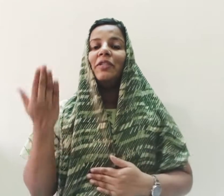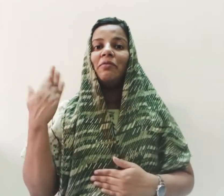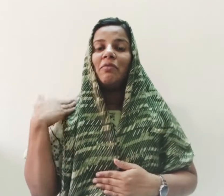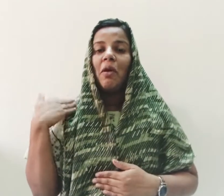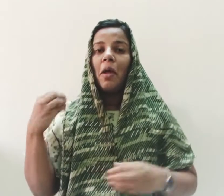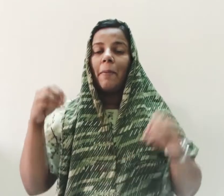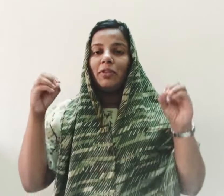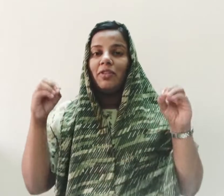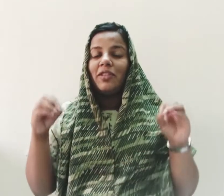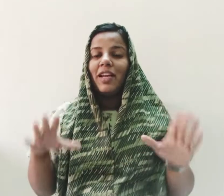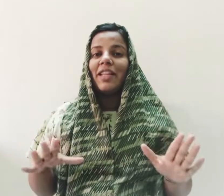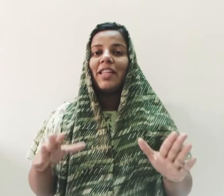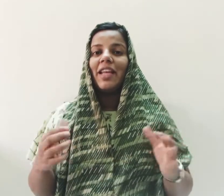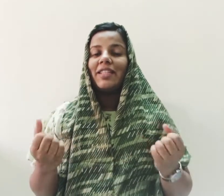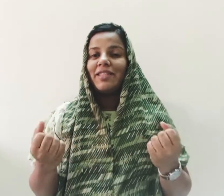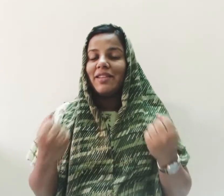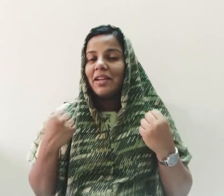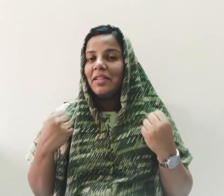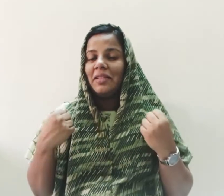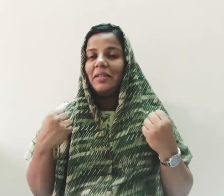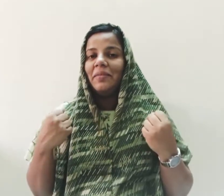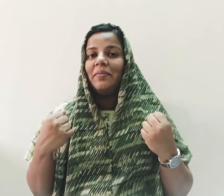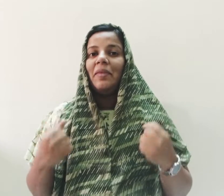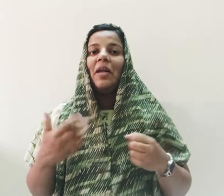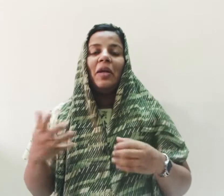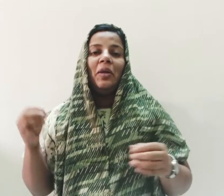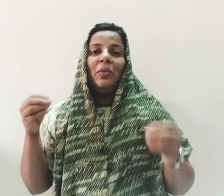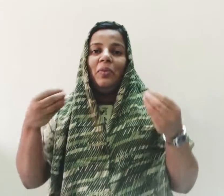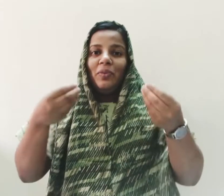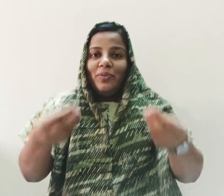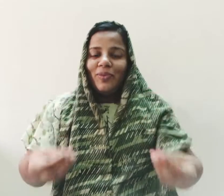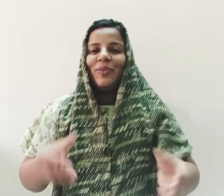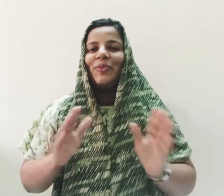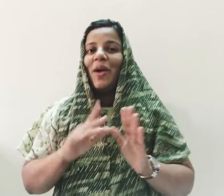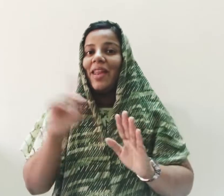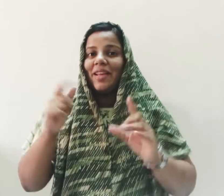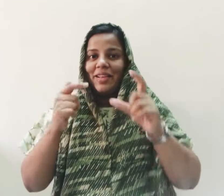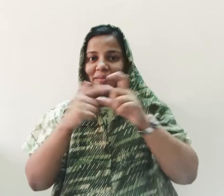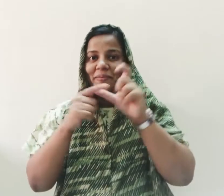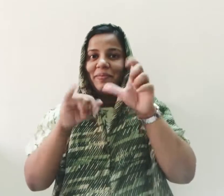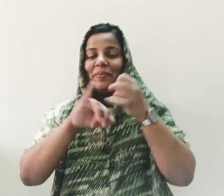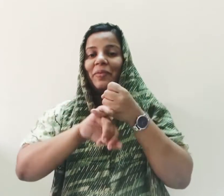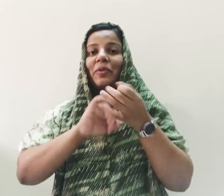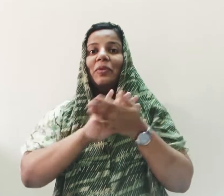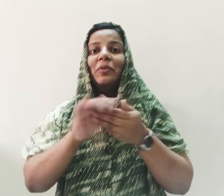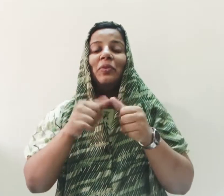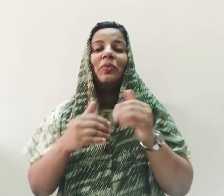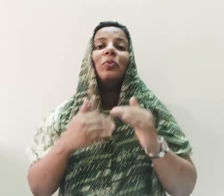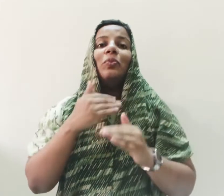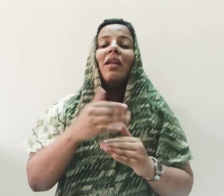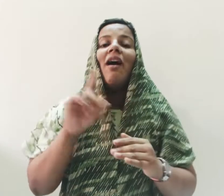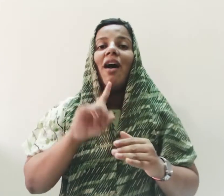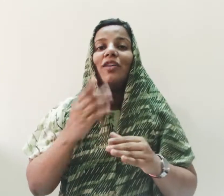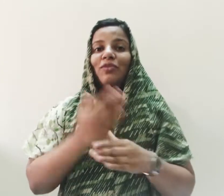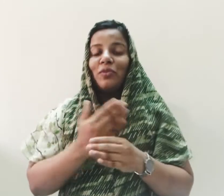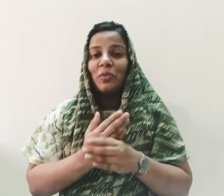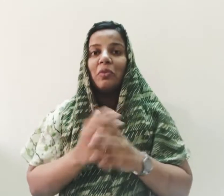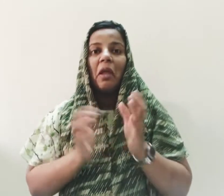പകർന്നിരുന്ന അഭിഷേകത്തിൻ്റെ ഇരട്ടി പങ്ക് ഏലീശയിലേക്ക് പകരപ്പെടുകയും ഏലിയാവ് ചെയ്തതിനേക്കാൾ ഇരട്ടിയായി ഏലീശ